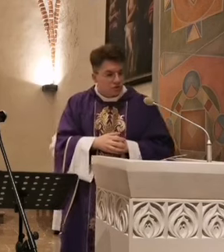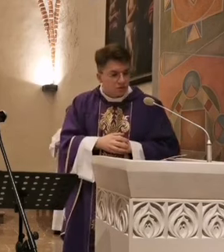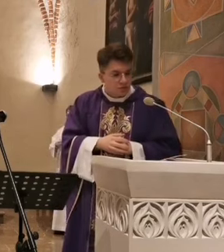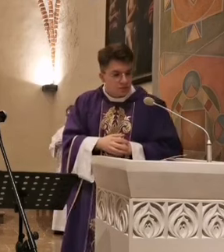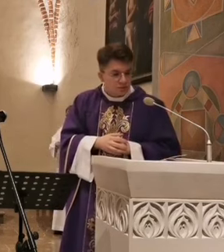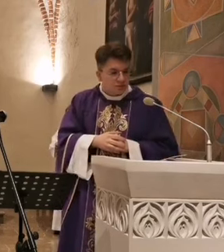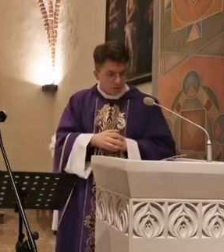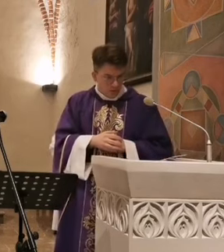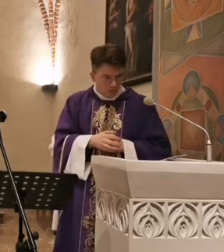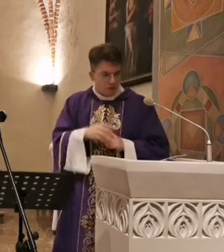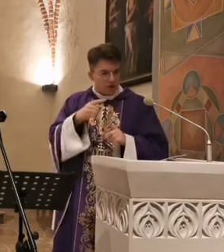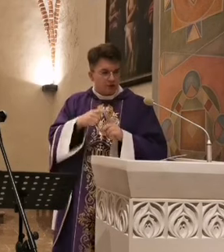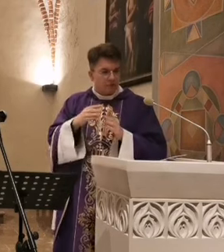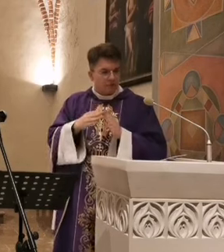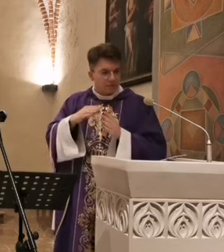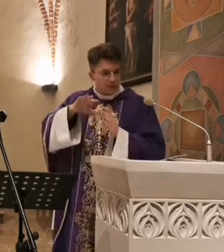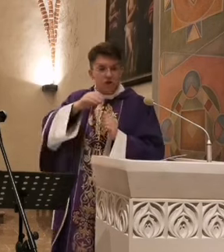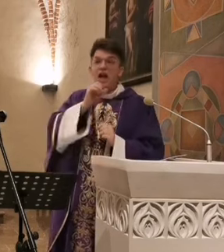Żydów.